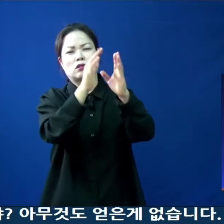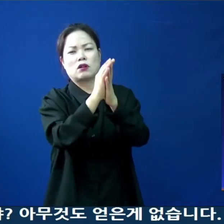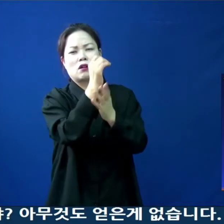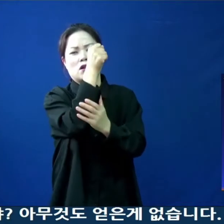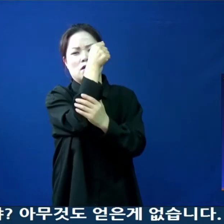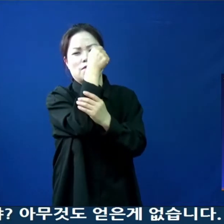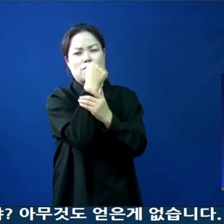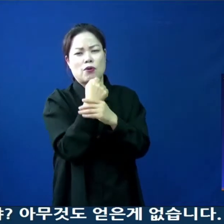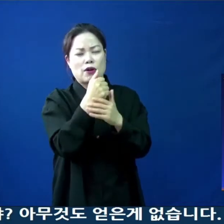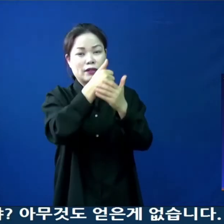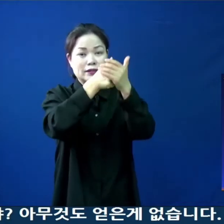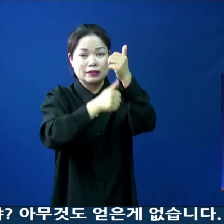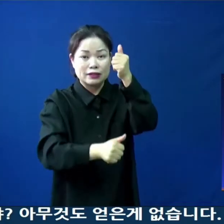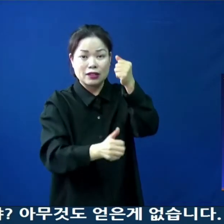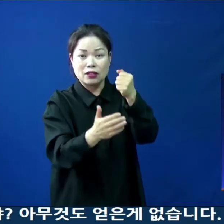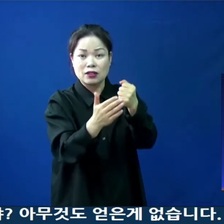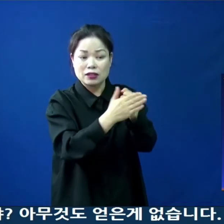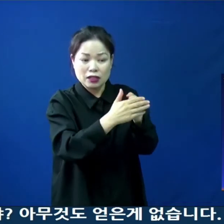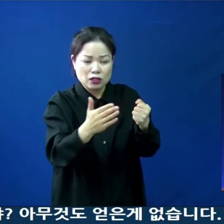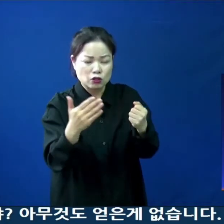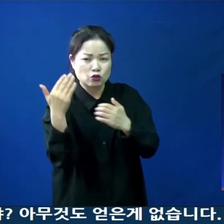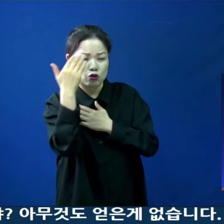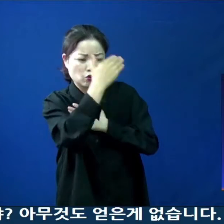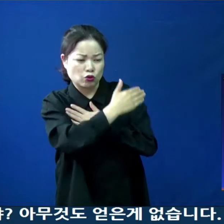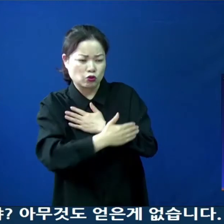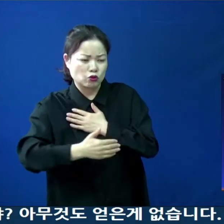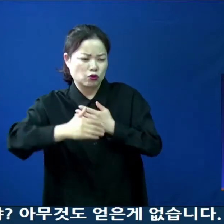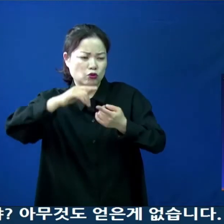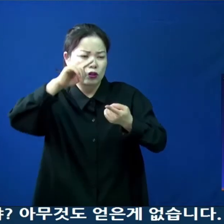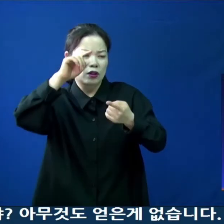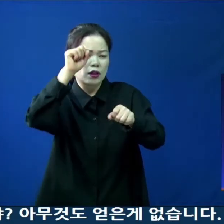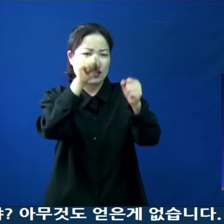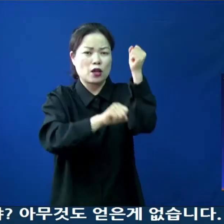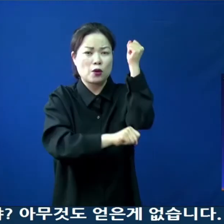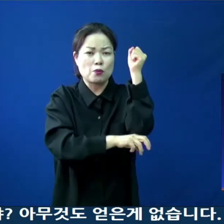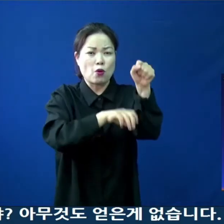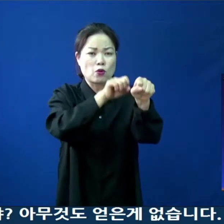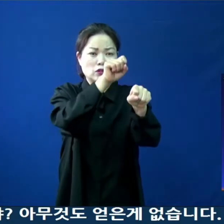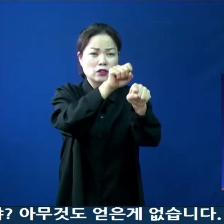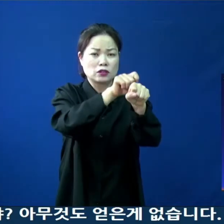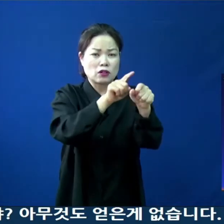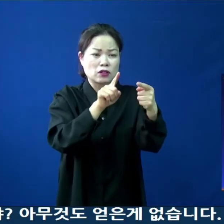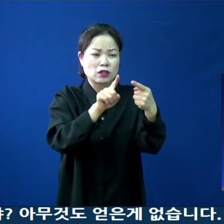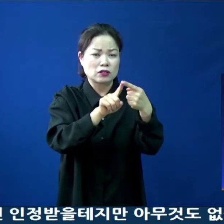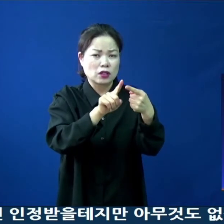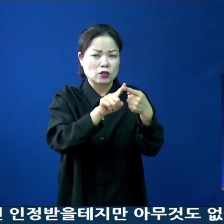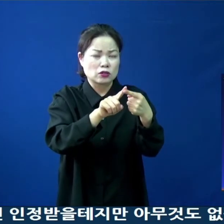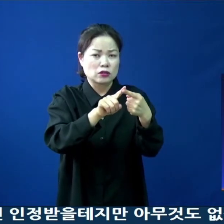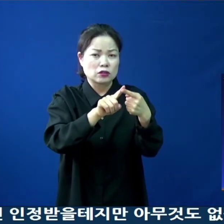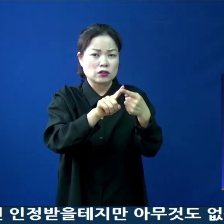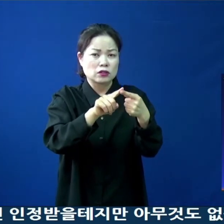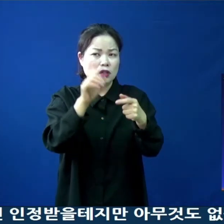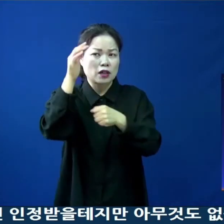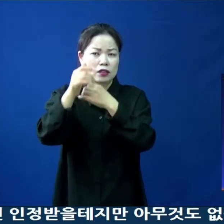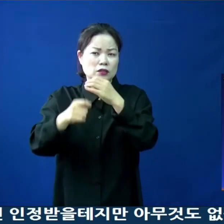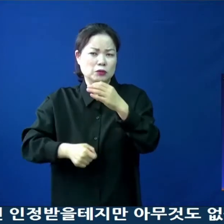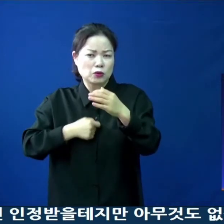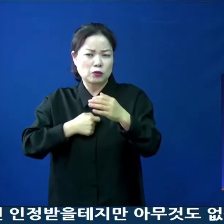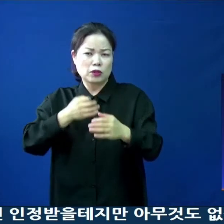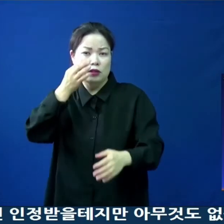부패하고 타락했기 때문에 이 육의 본성을 따라서는 하나님 앞에서 의롭다 하심을 얻을 육체가 없다라는